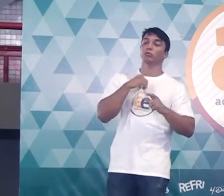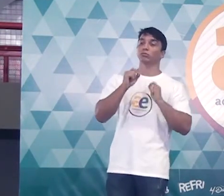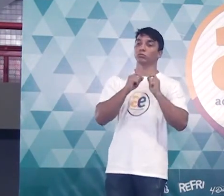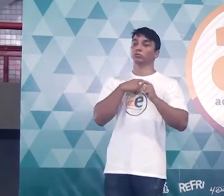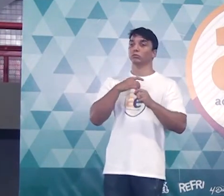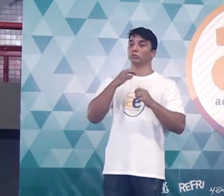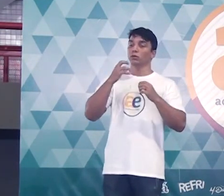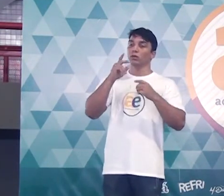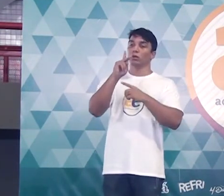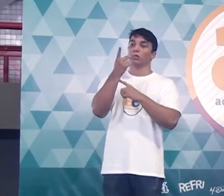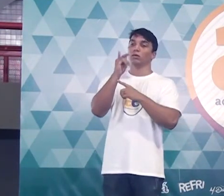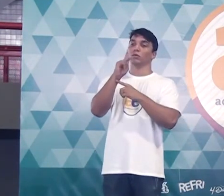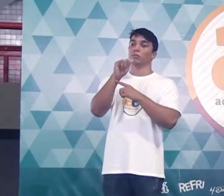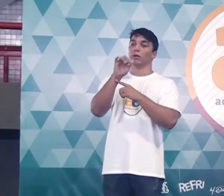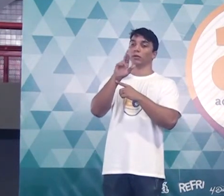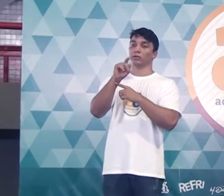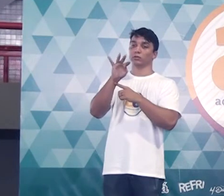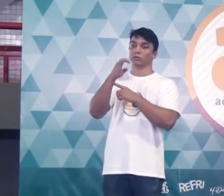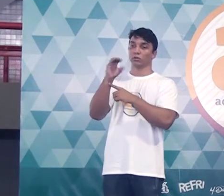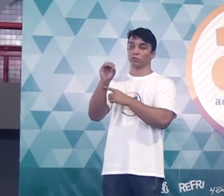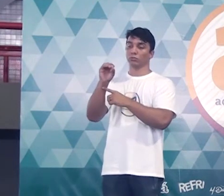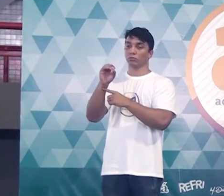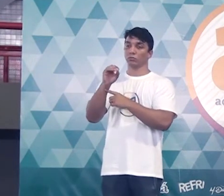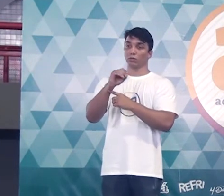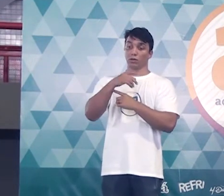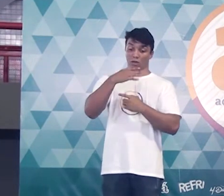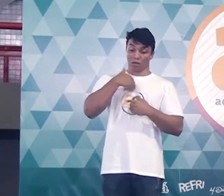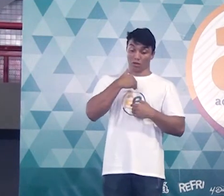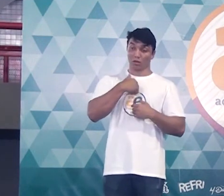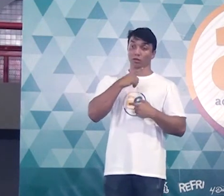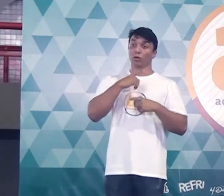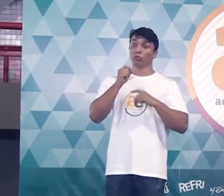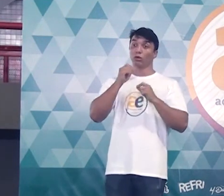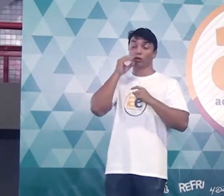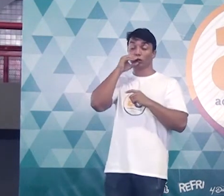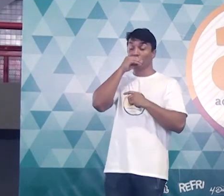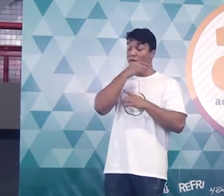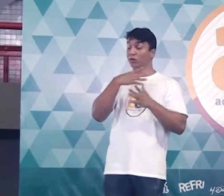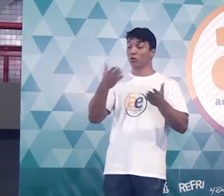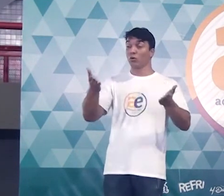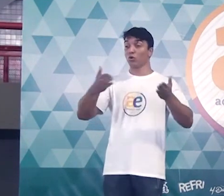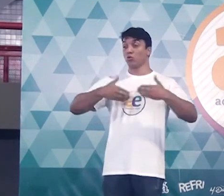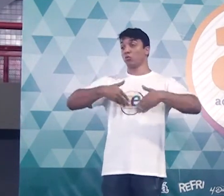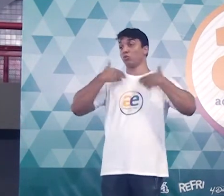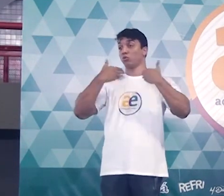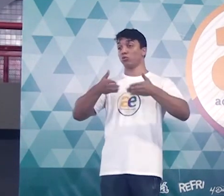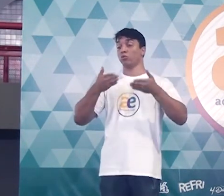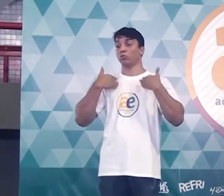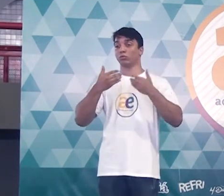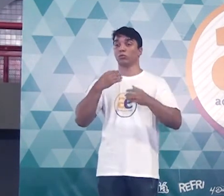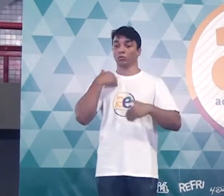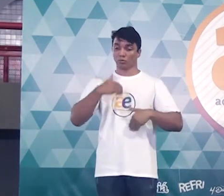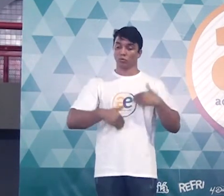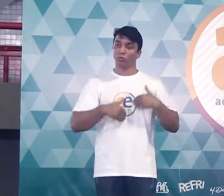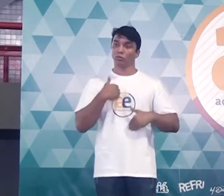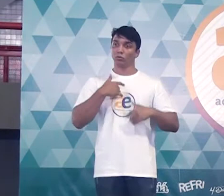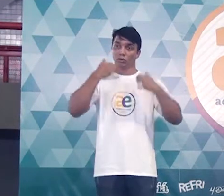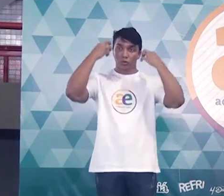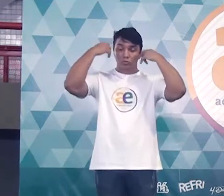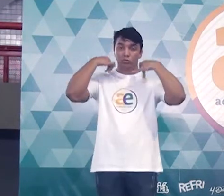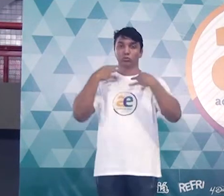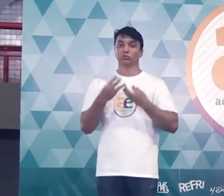eles a hipertensão. A minha hipertensão, ela aquece demais o meu corpo. Então eu